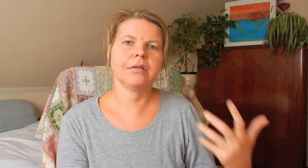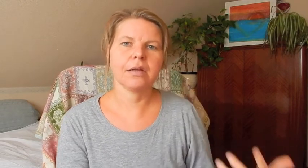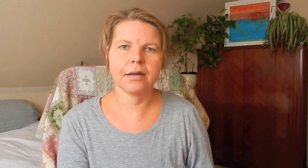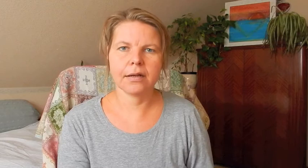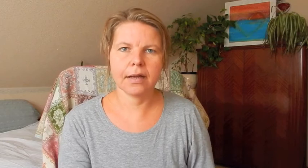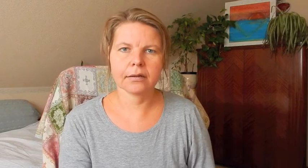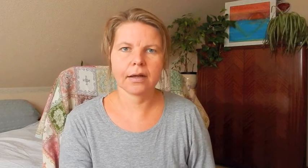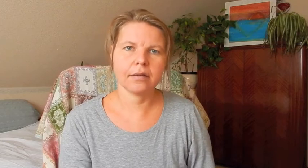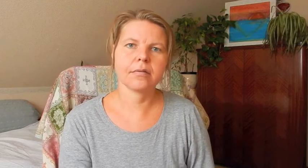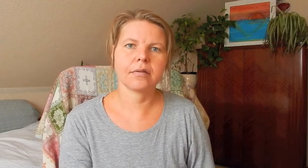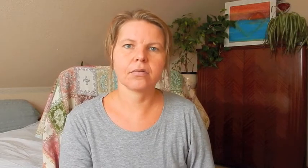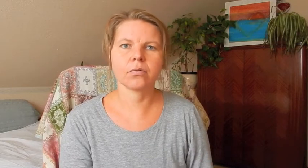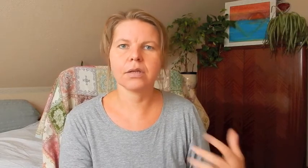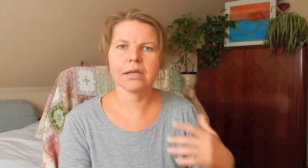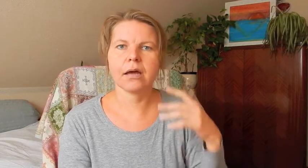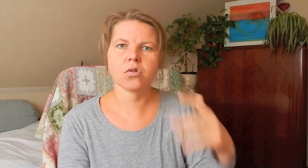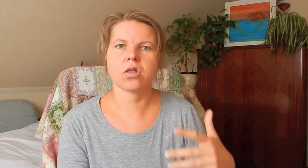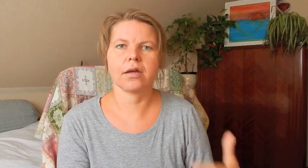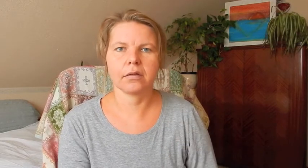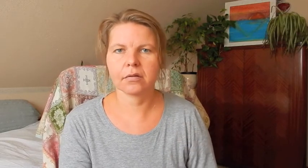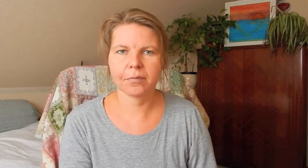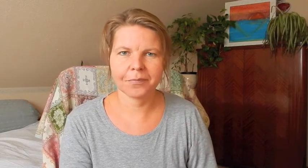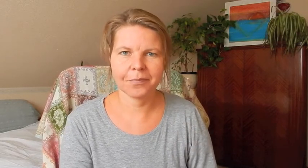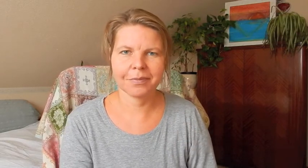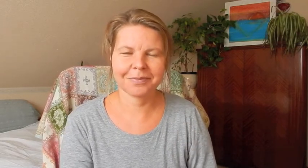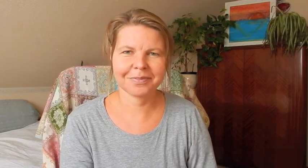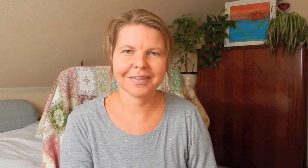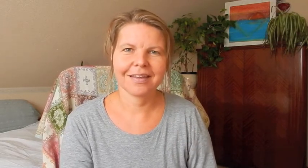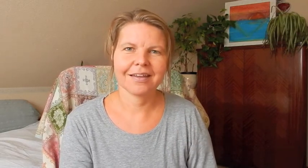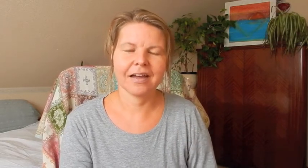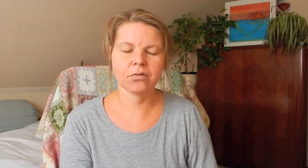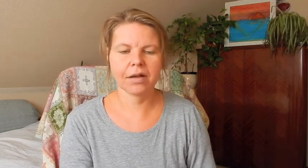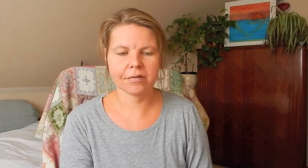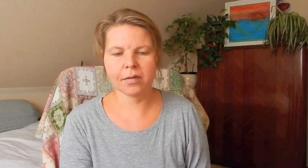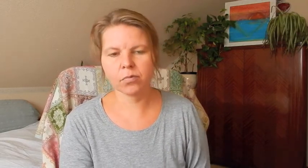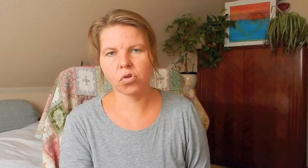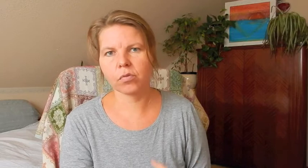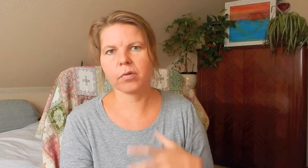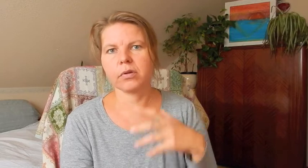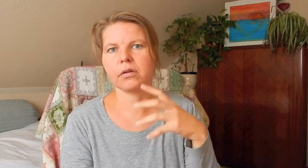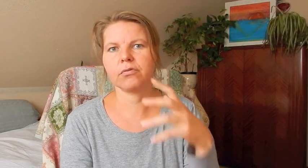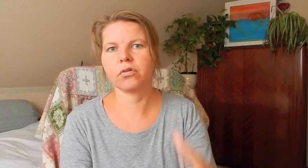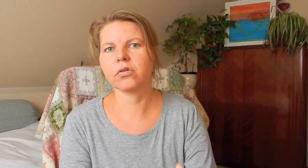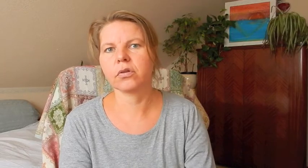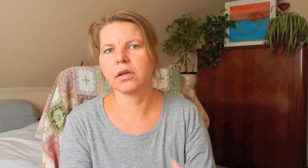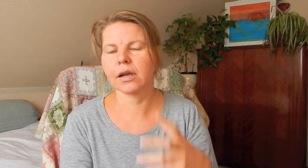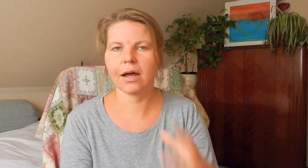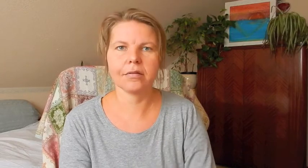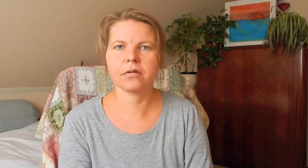Meditieren halt lernen kannst, dass du nicht einsteigst. Ja, du kannst selbst bestimmen, ob du in den Fluss, in den reißenden